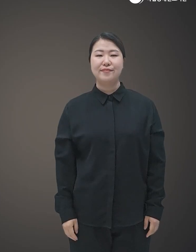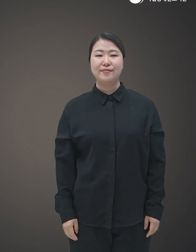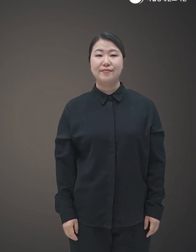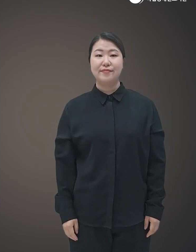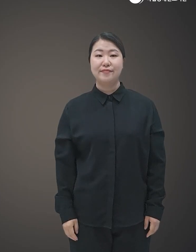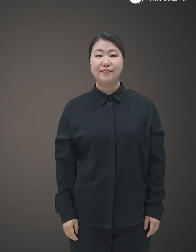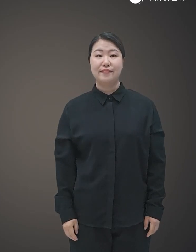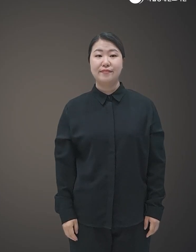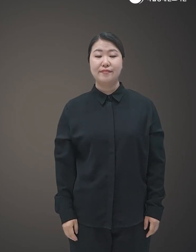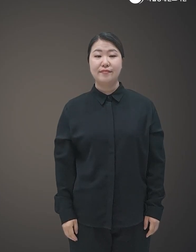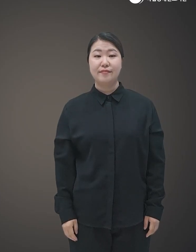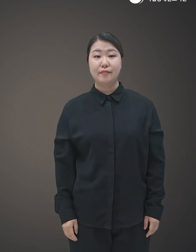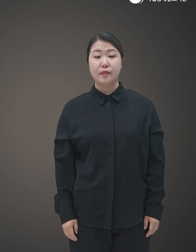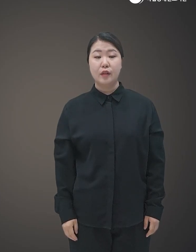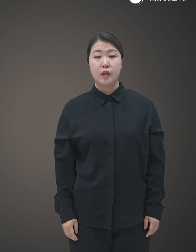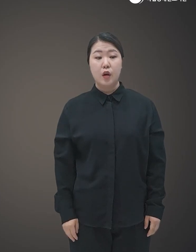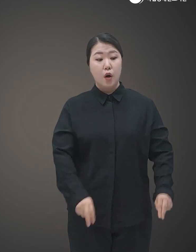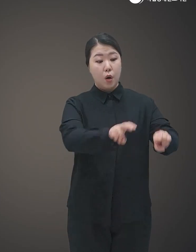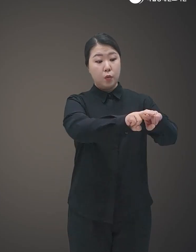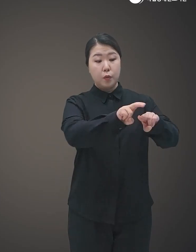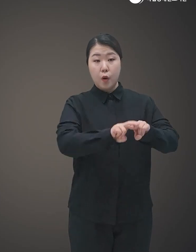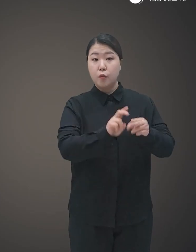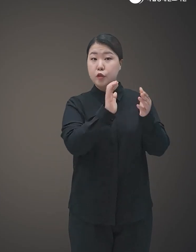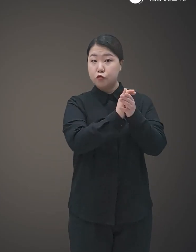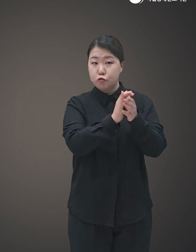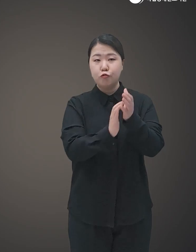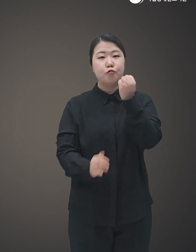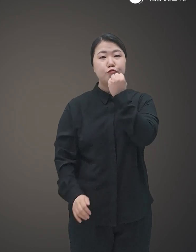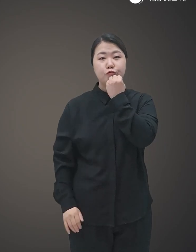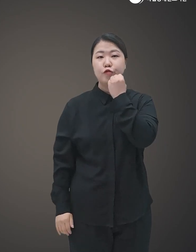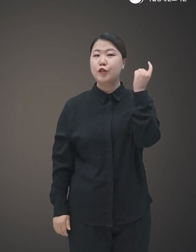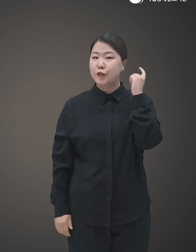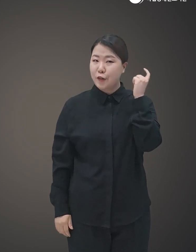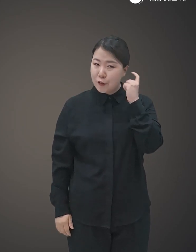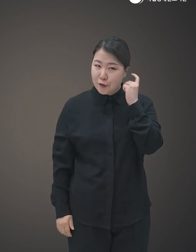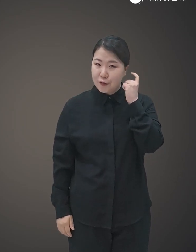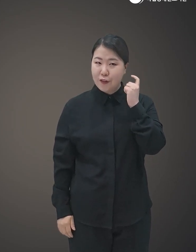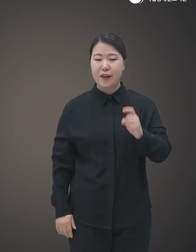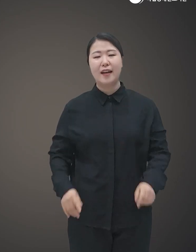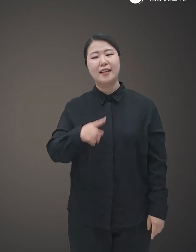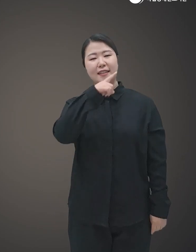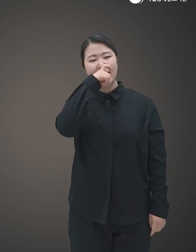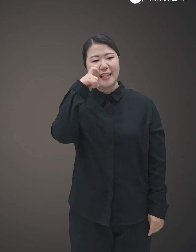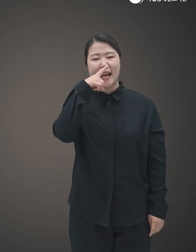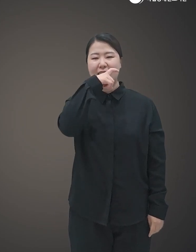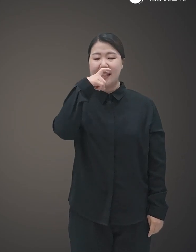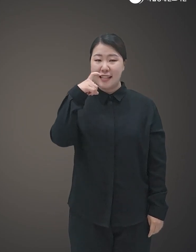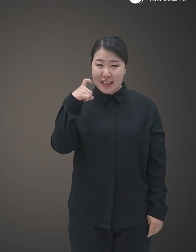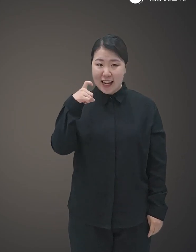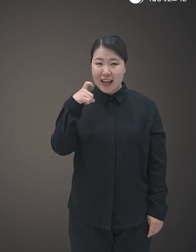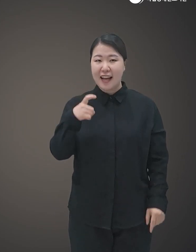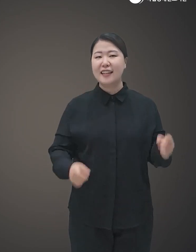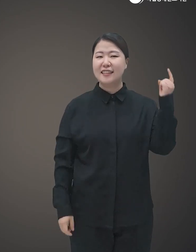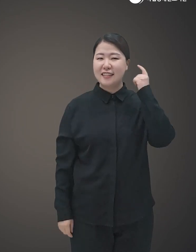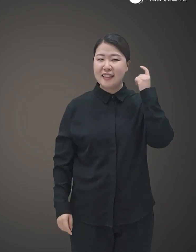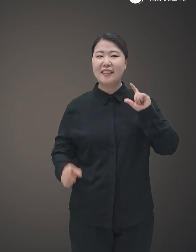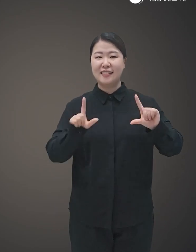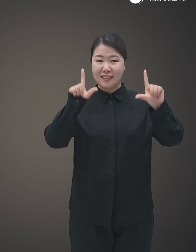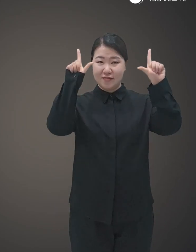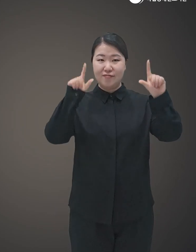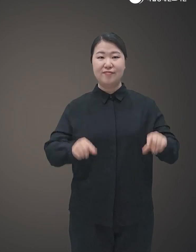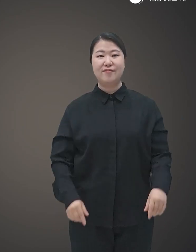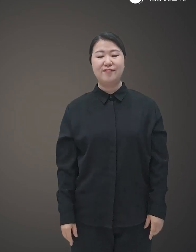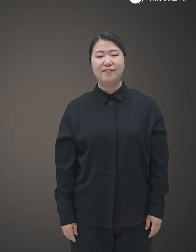2가닥. 마주 앉은 친구가 웃는 소리도 짜장 짜장 들리는 날.